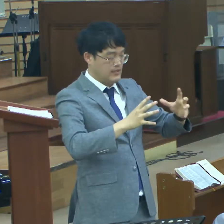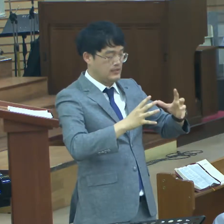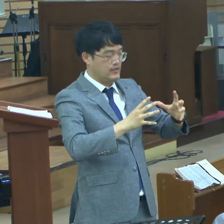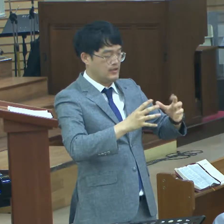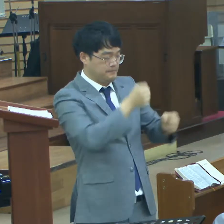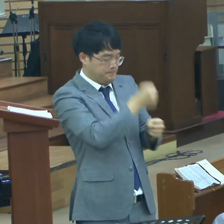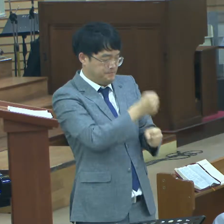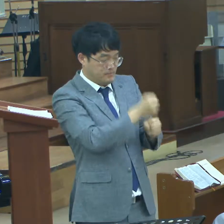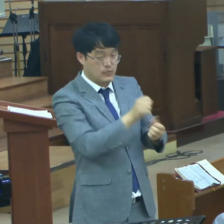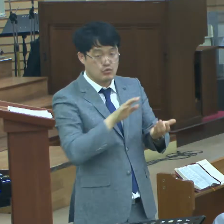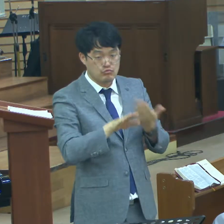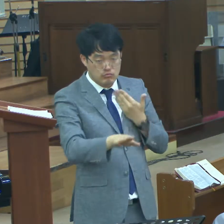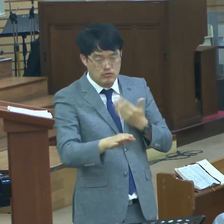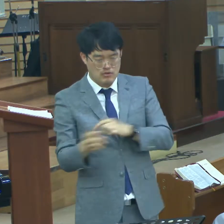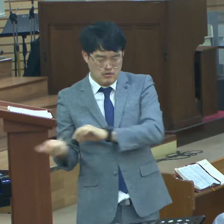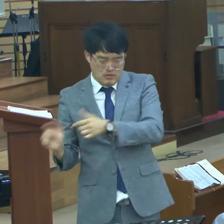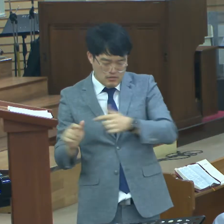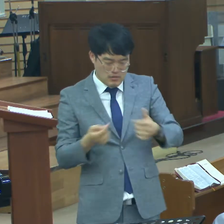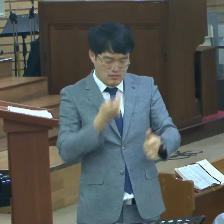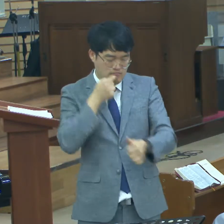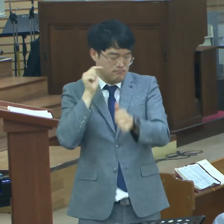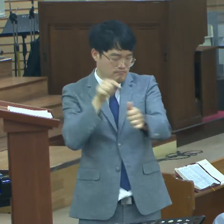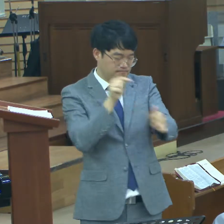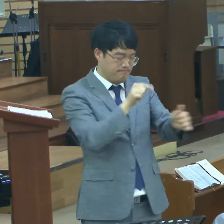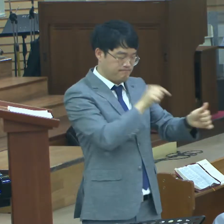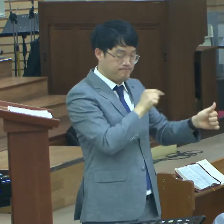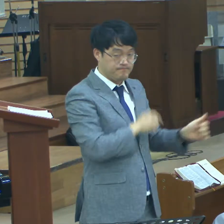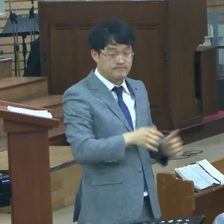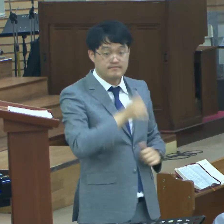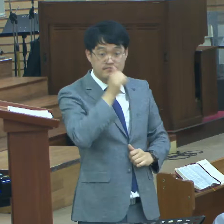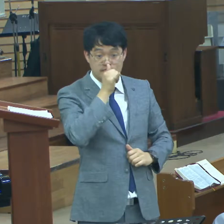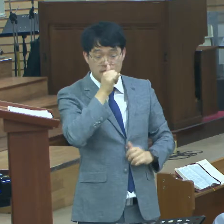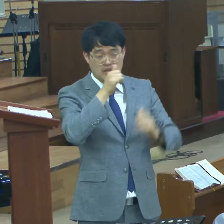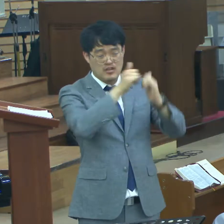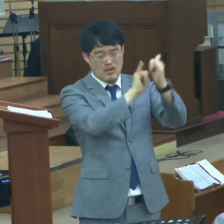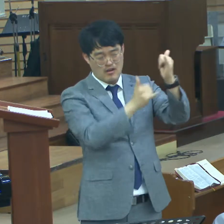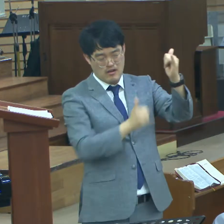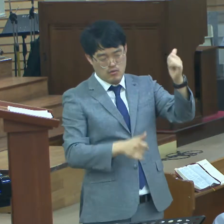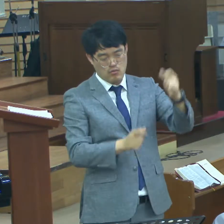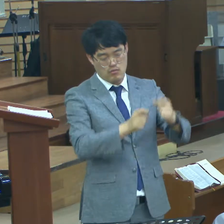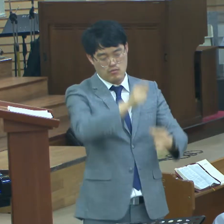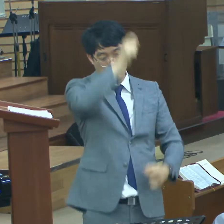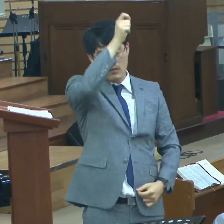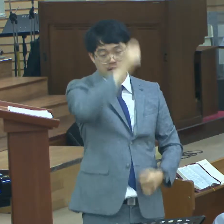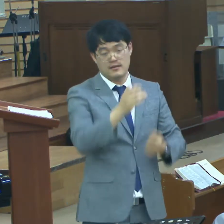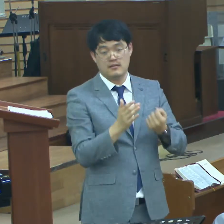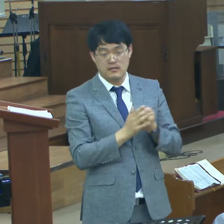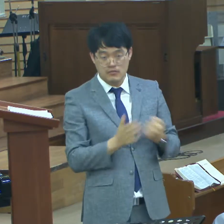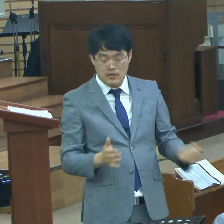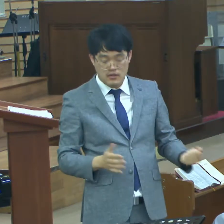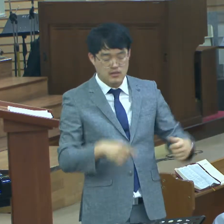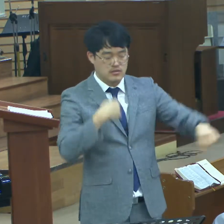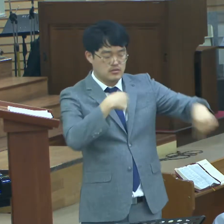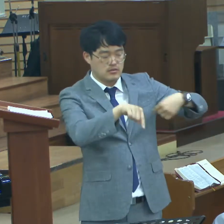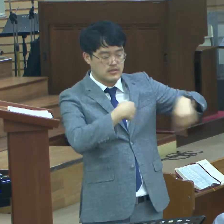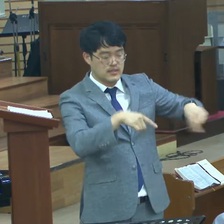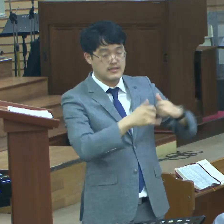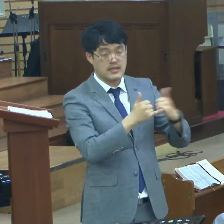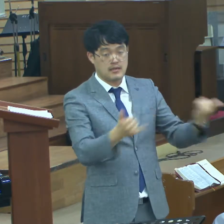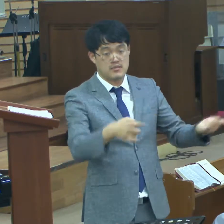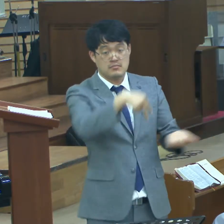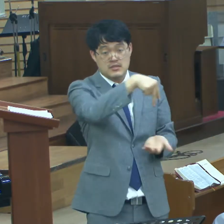하나님이 여러 가지 말씀을 하시는데, 이 역사가 길다 보니까 정치하는 사람들